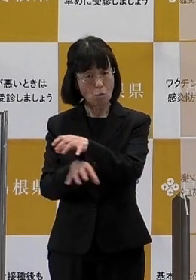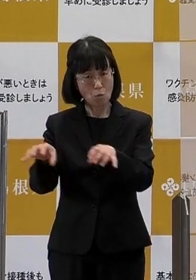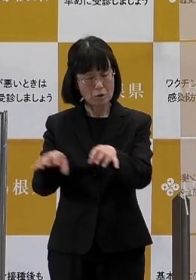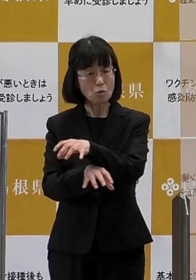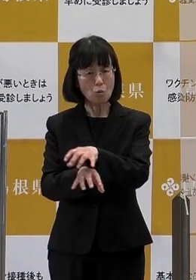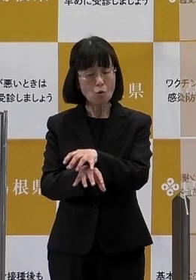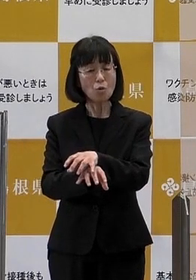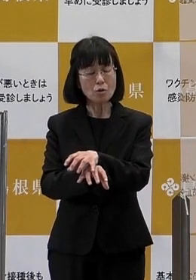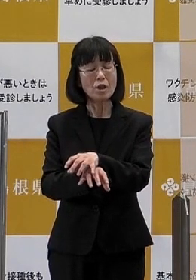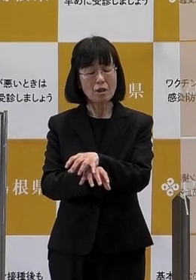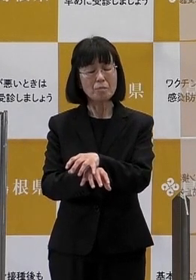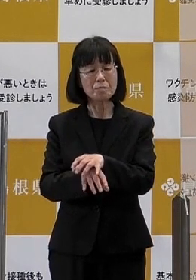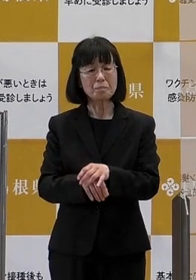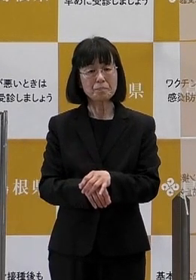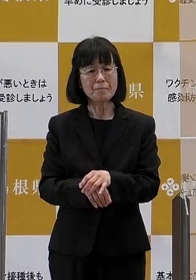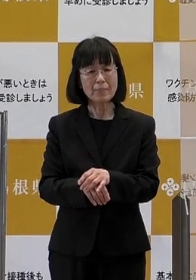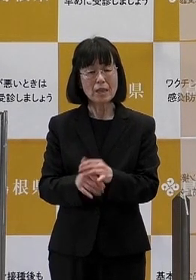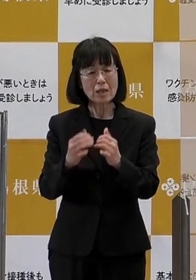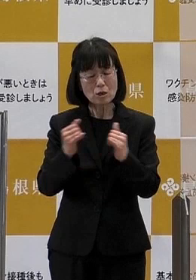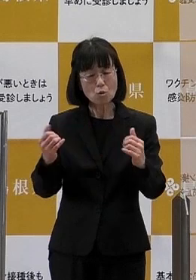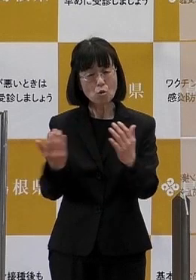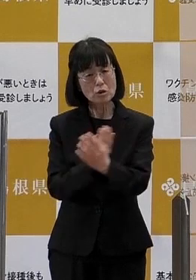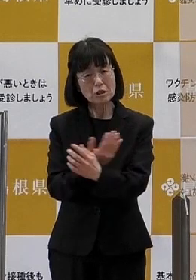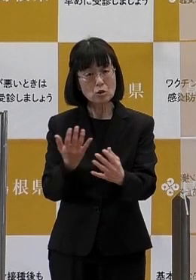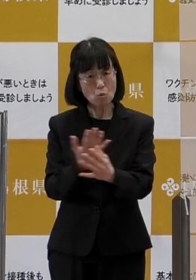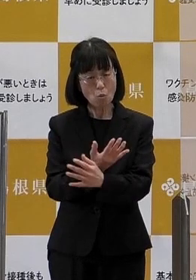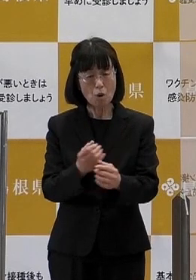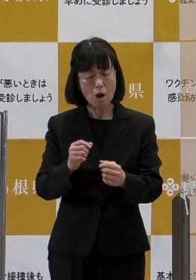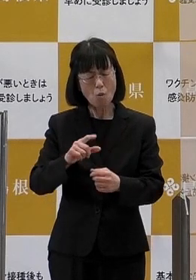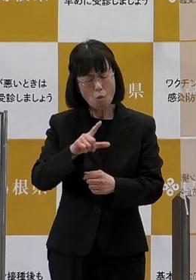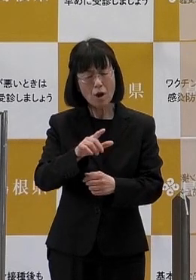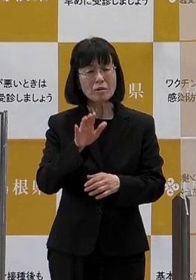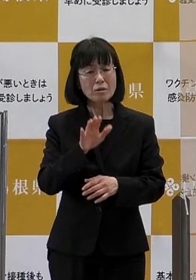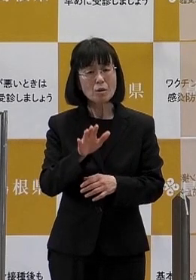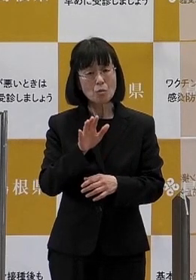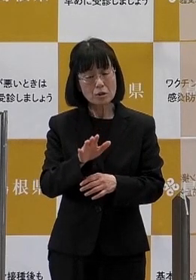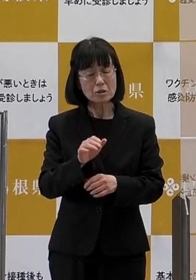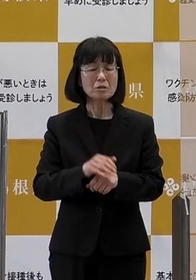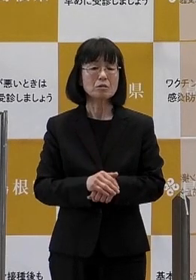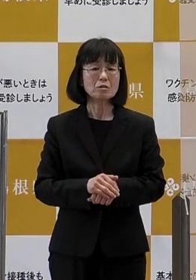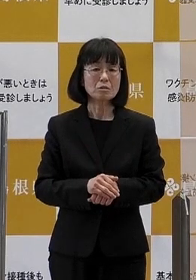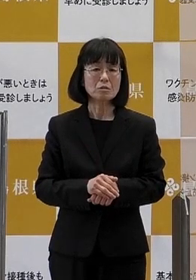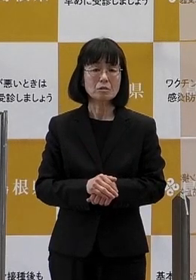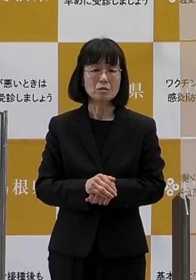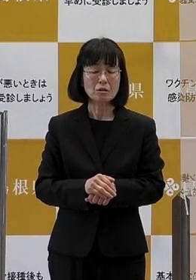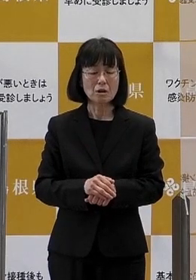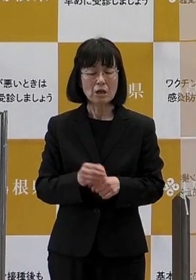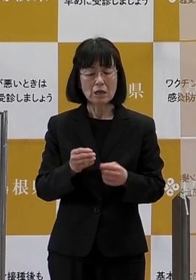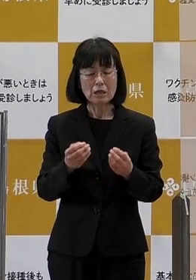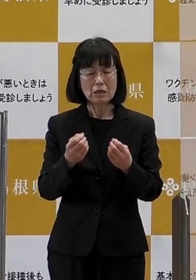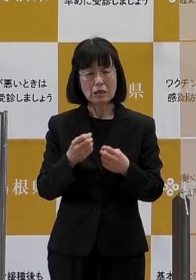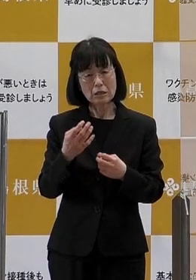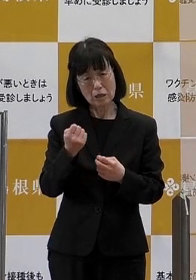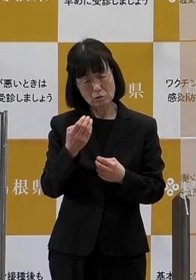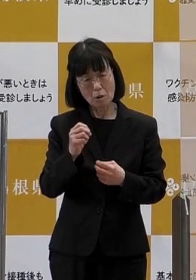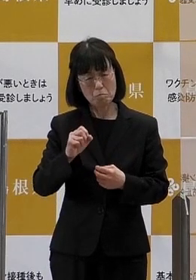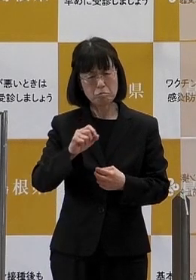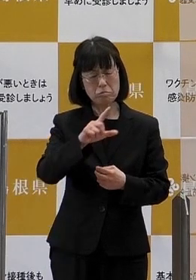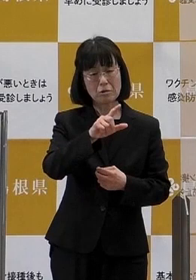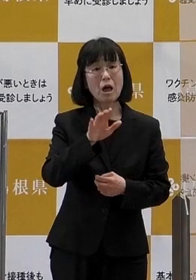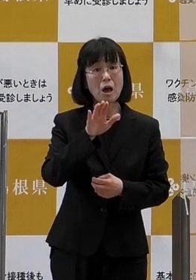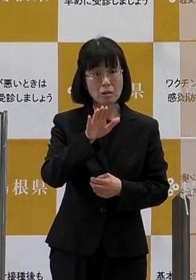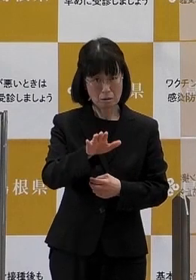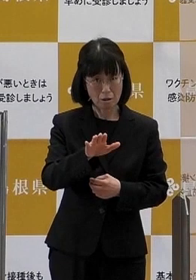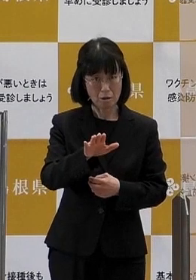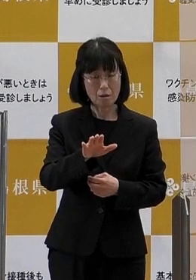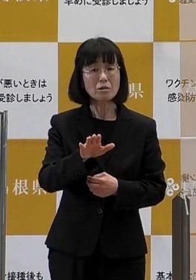の時期の移動で、人の移動が多かったものですから、4月当初は競り上がりましたけれども、今のところ、足